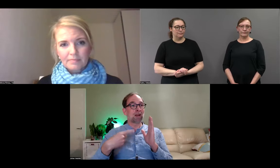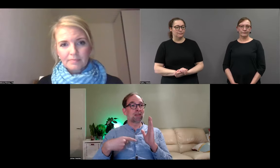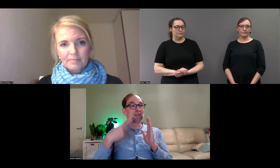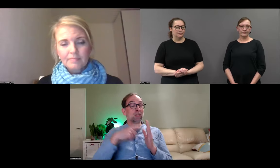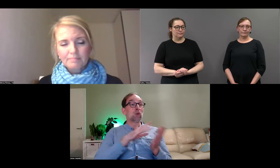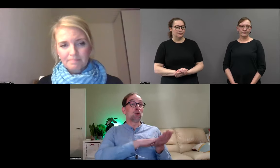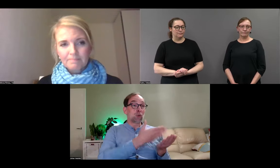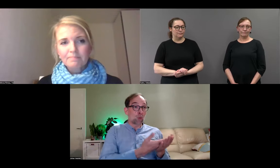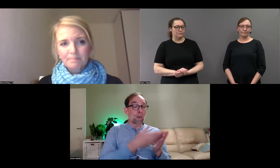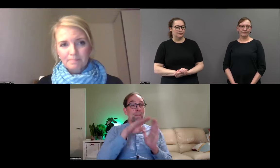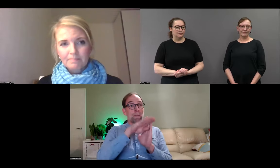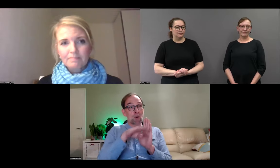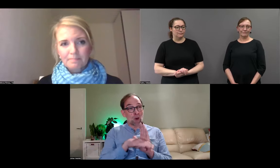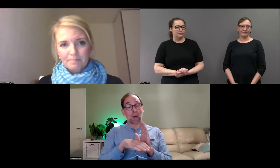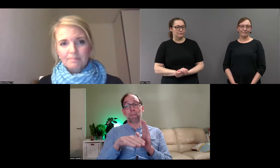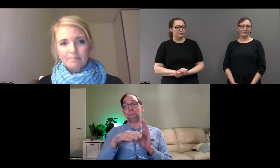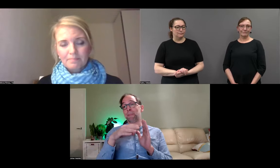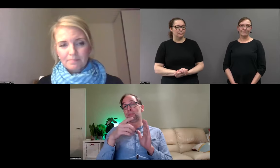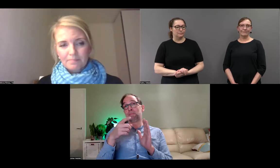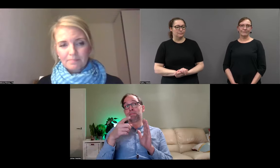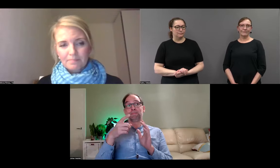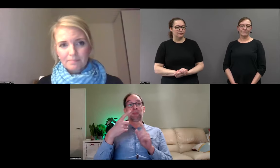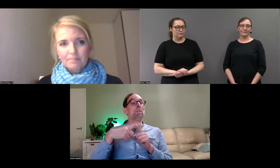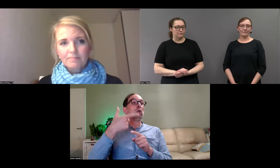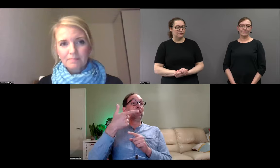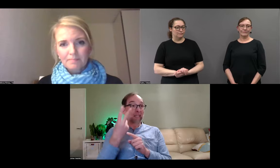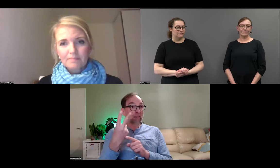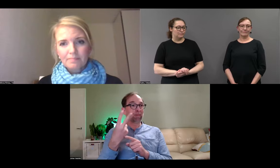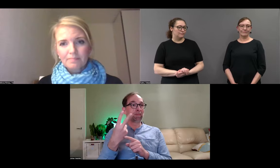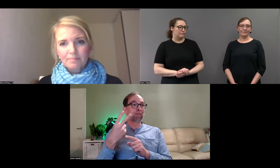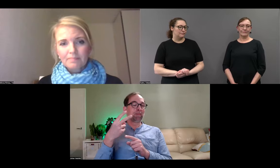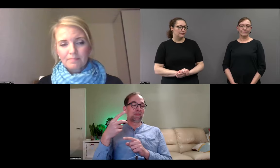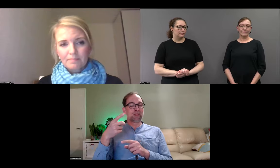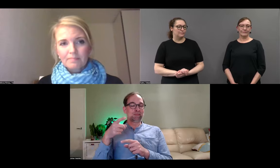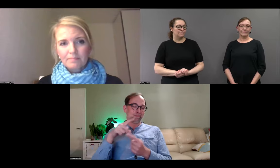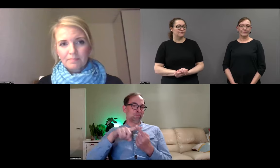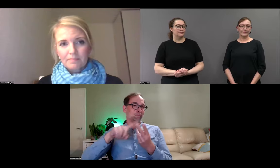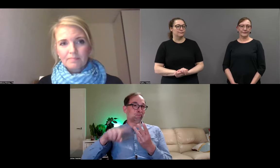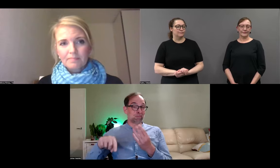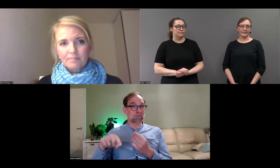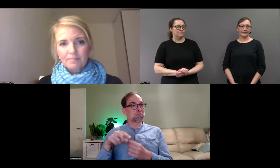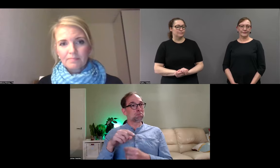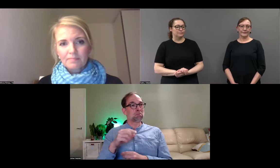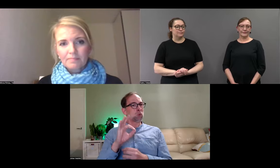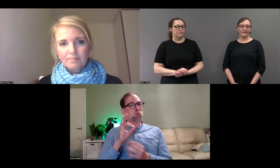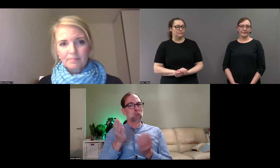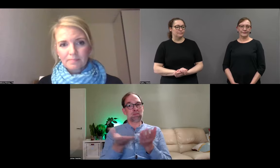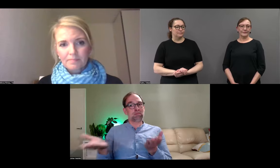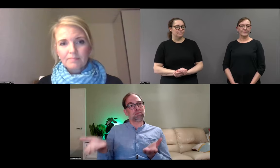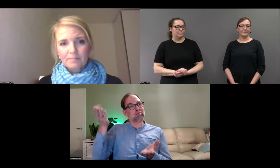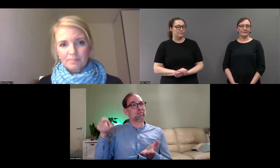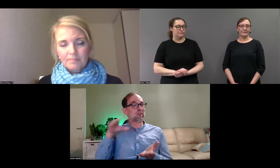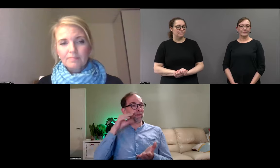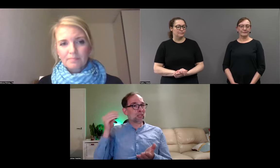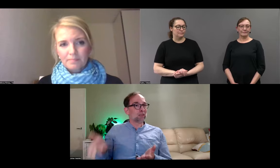1464 timmar, som är då dels tolkat program också sånt som har sänts i TV,